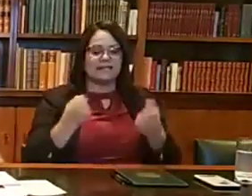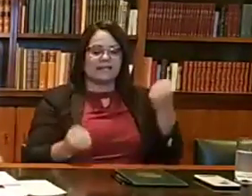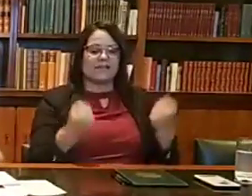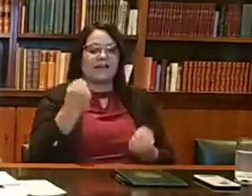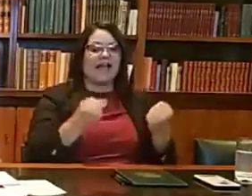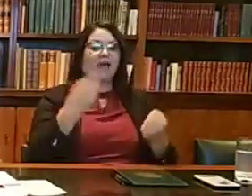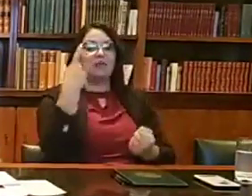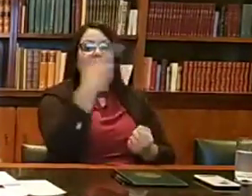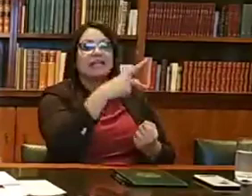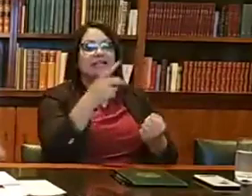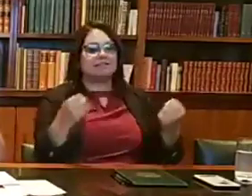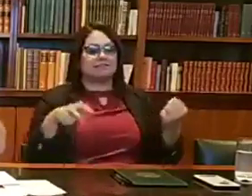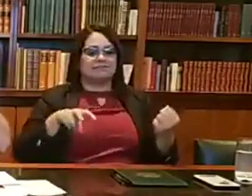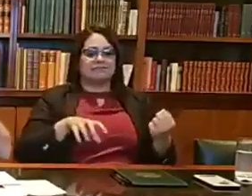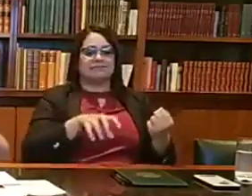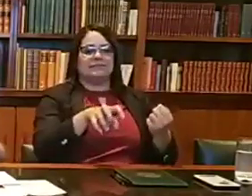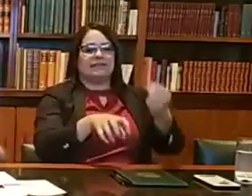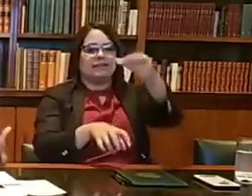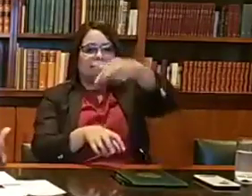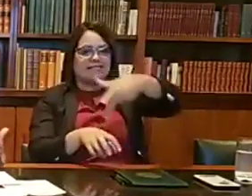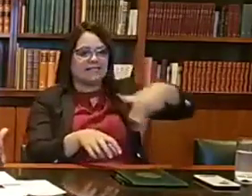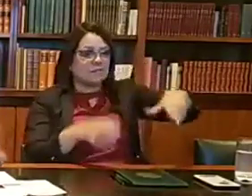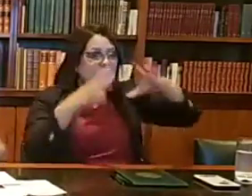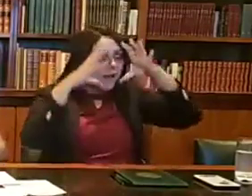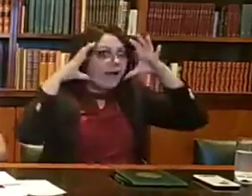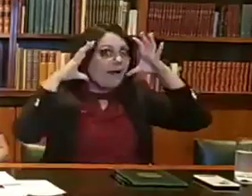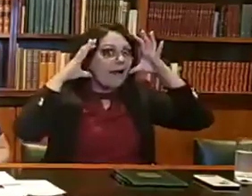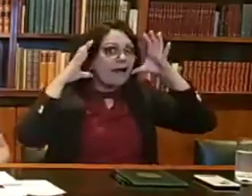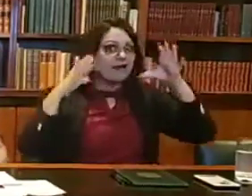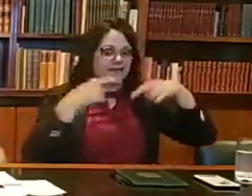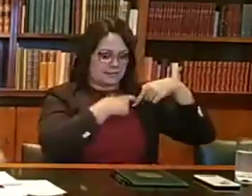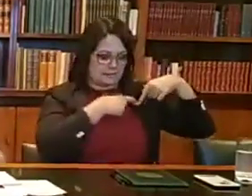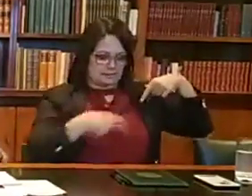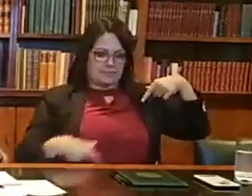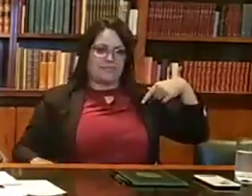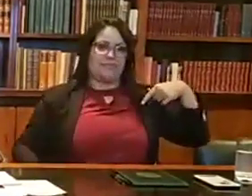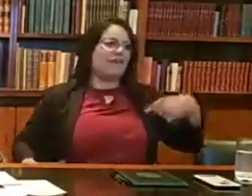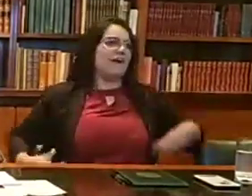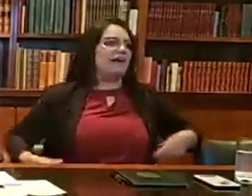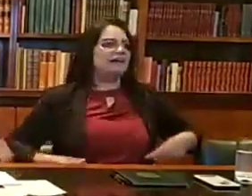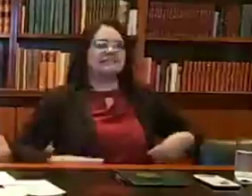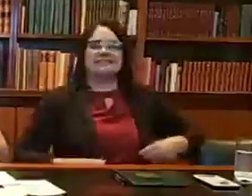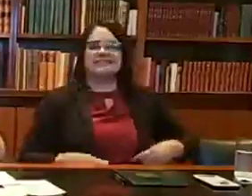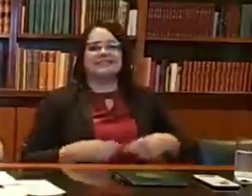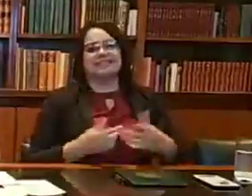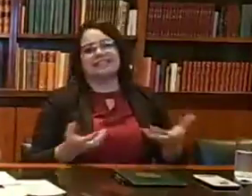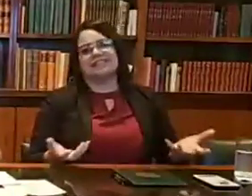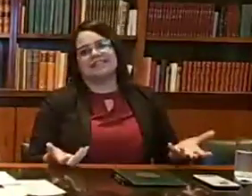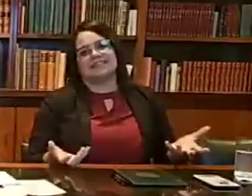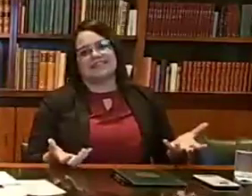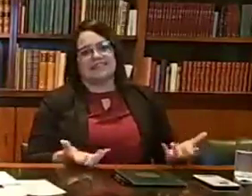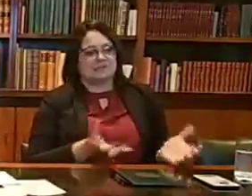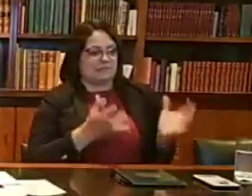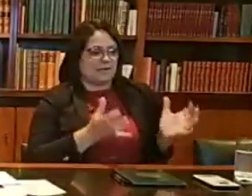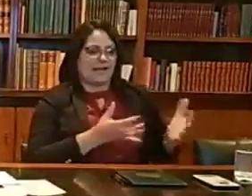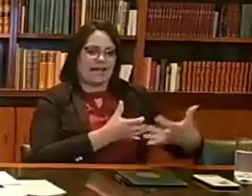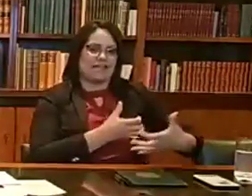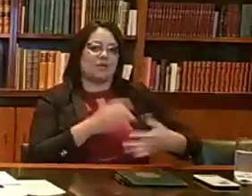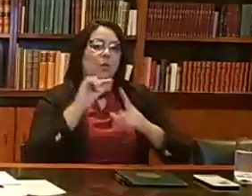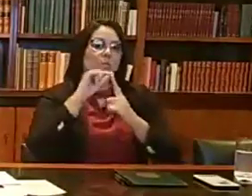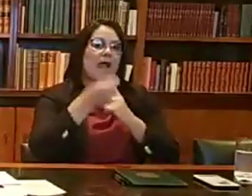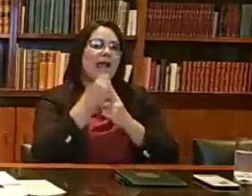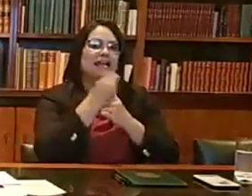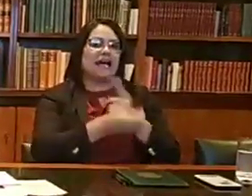dele na frente e desceu com a minha cara, com a faixa de presidente, né? E com uma caixa cheia de banana do